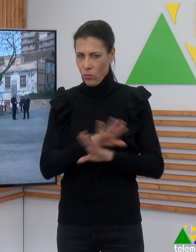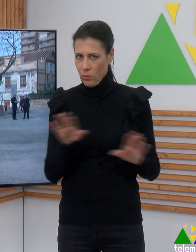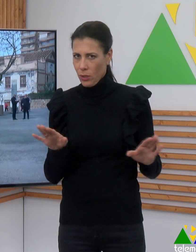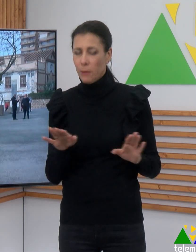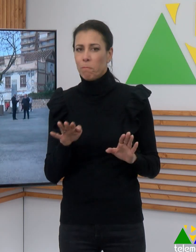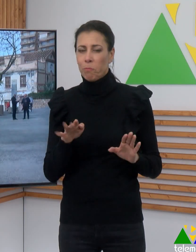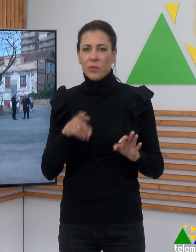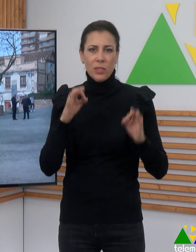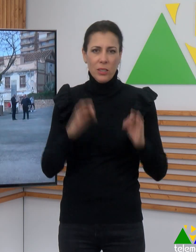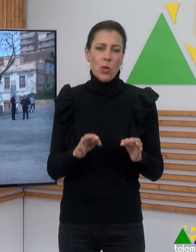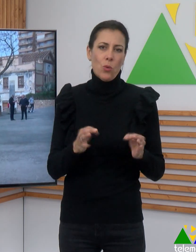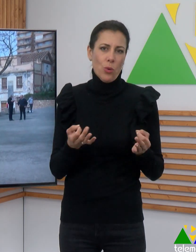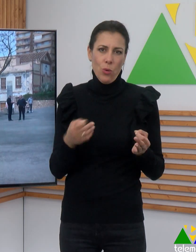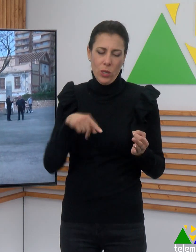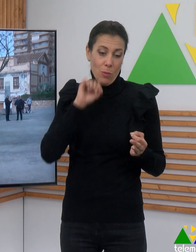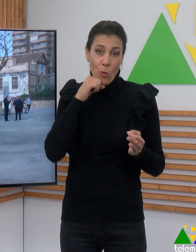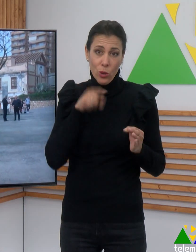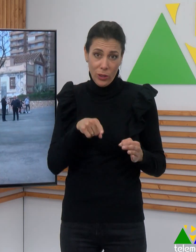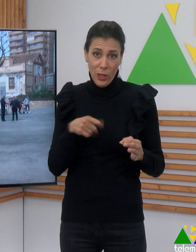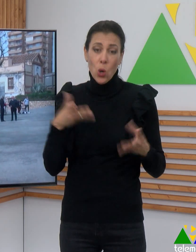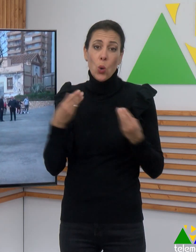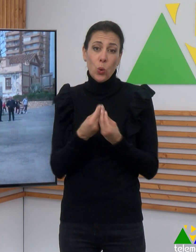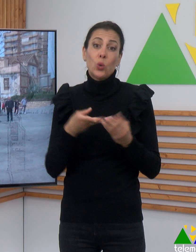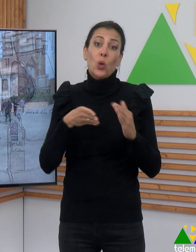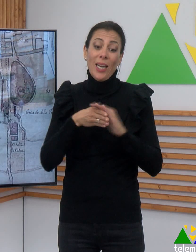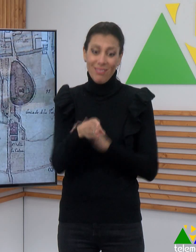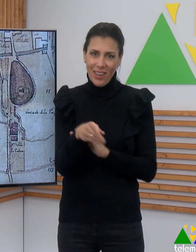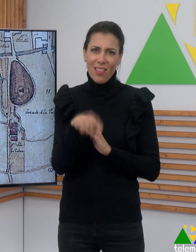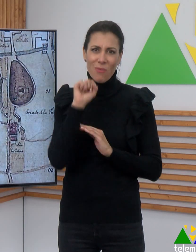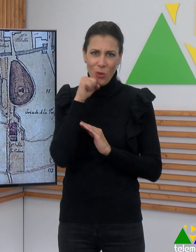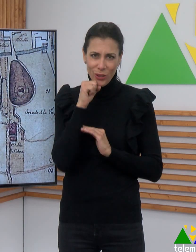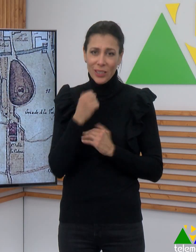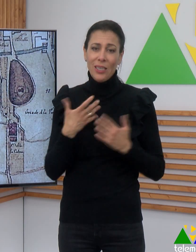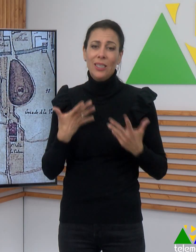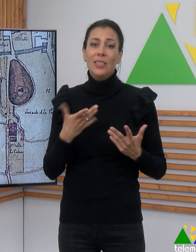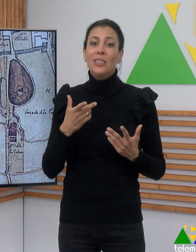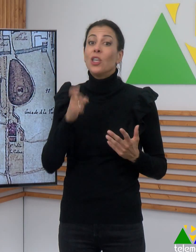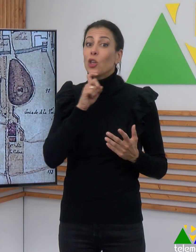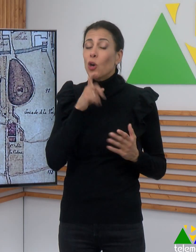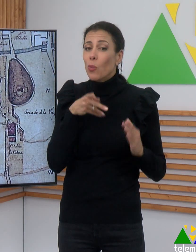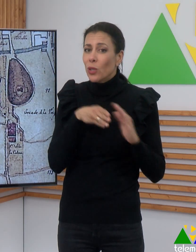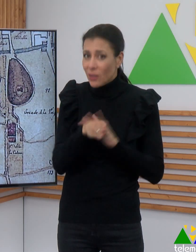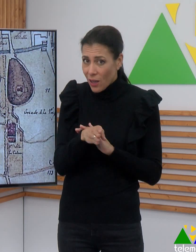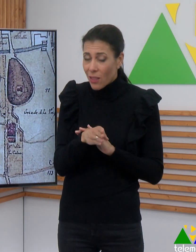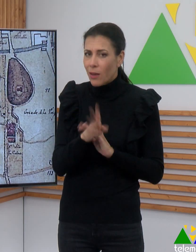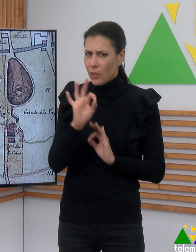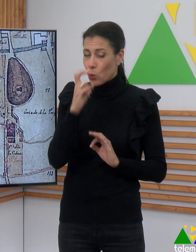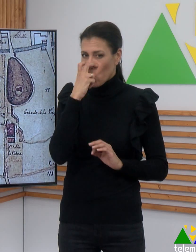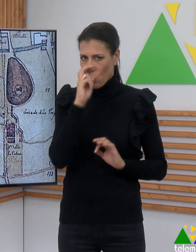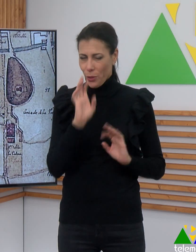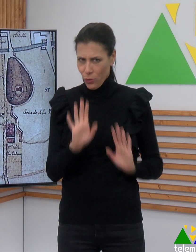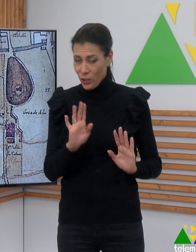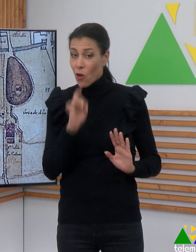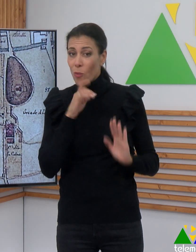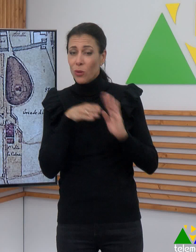toda una historia de Motril, justo a la entrada de Motril, y como entrada, curiosamente, como entrada